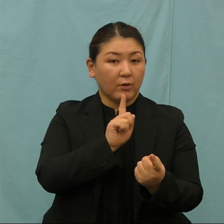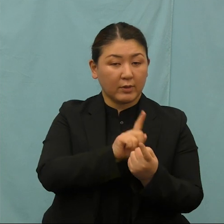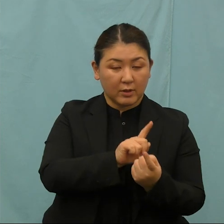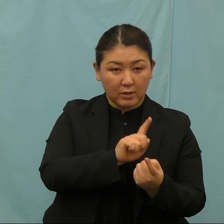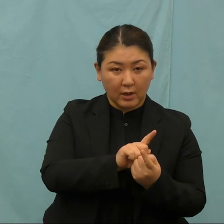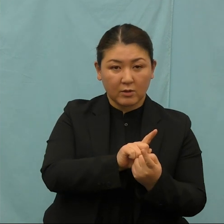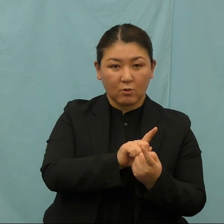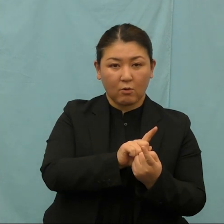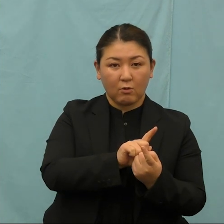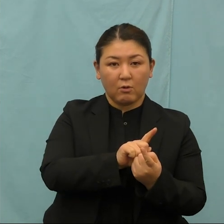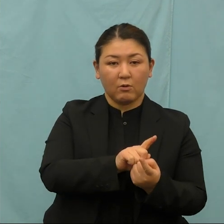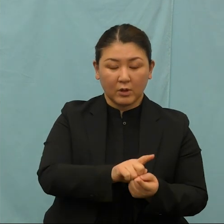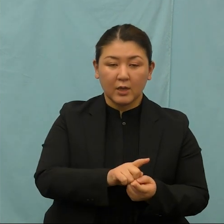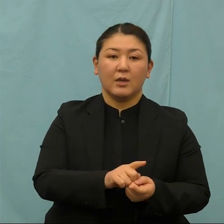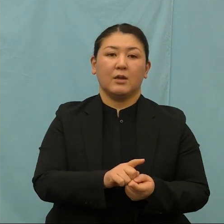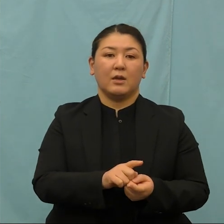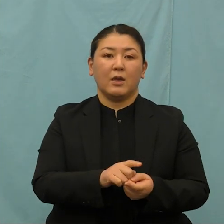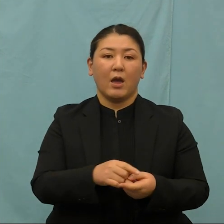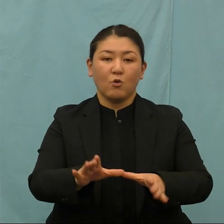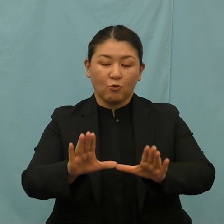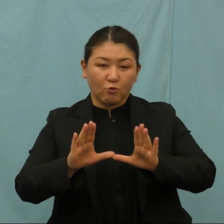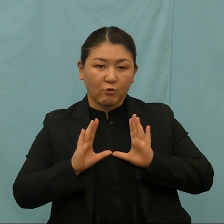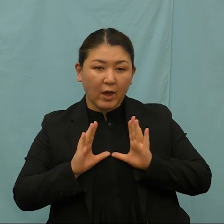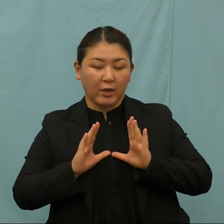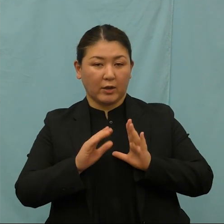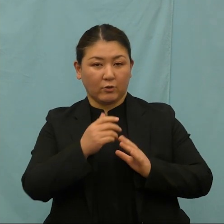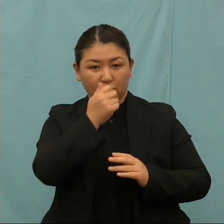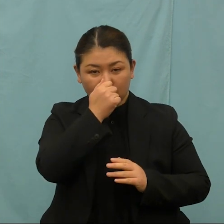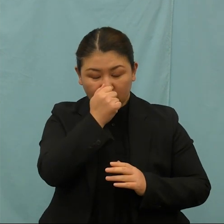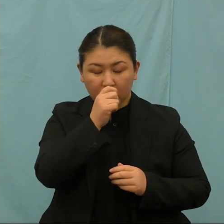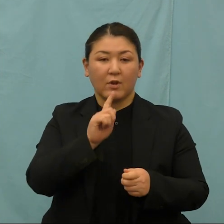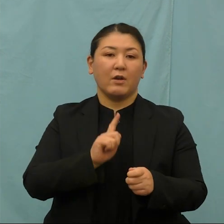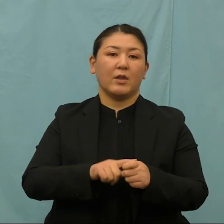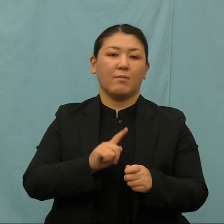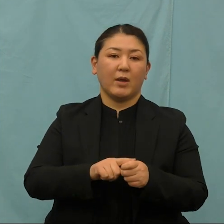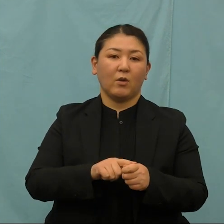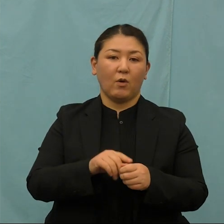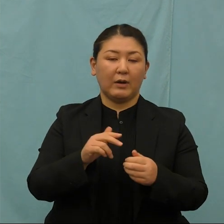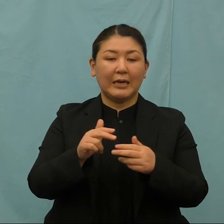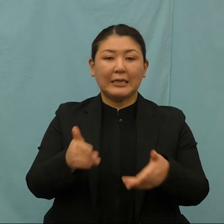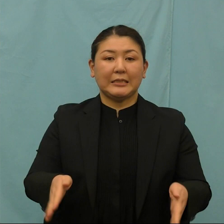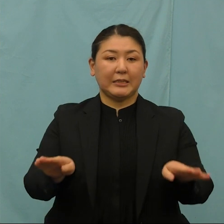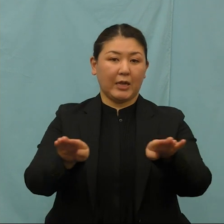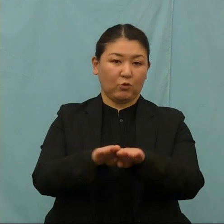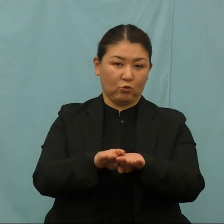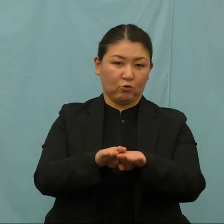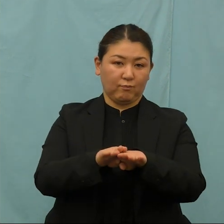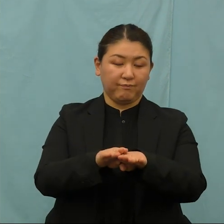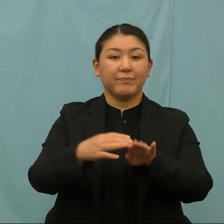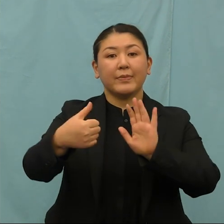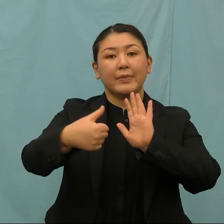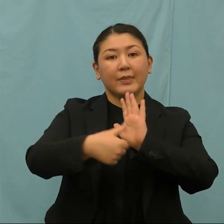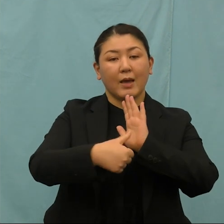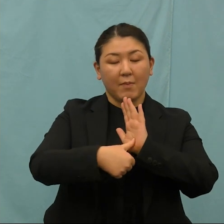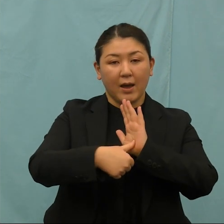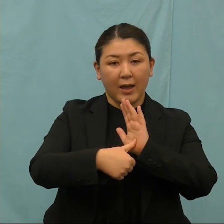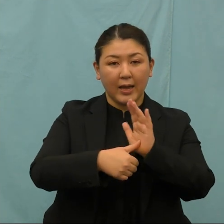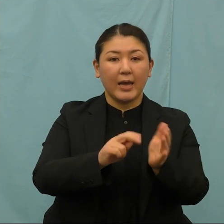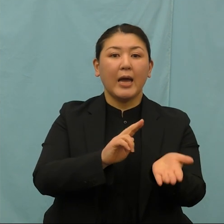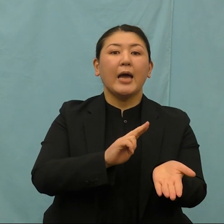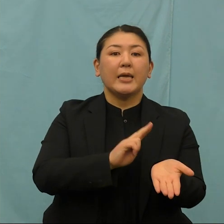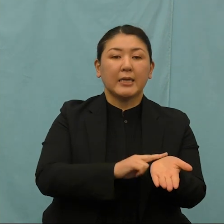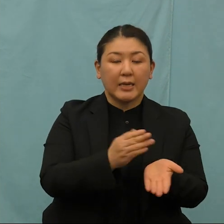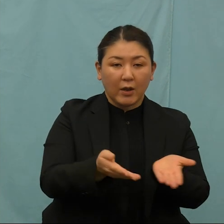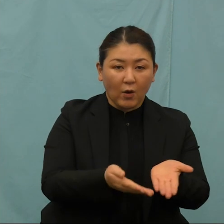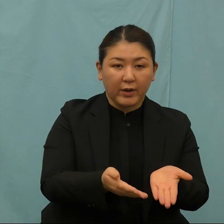を日常的に必要とされるお子様の受け入れ拡大や支援の充実を図るため、